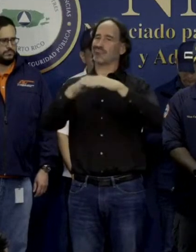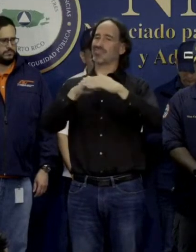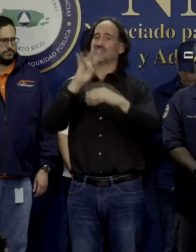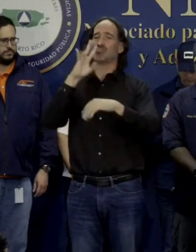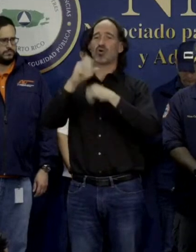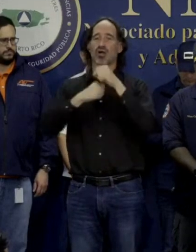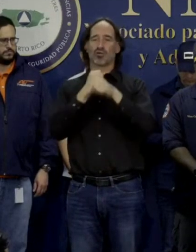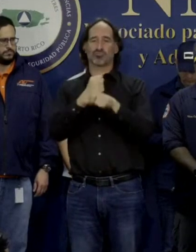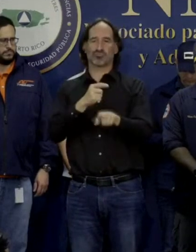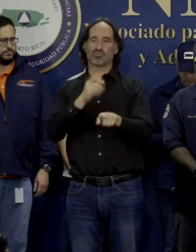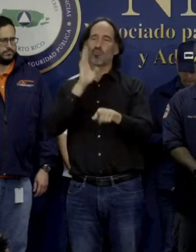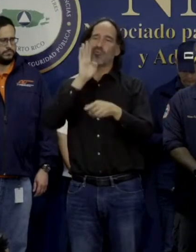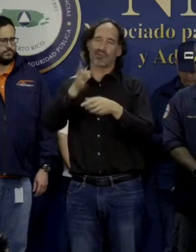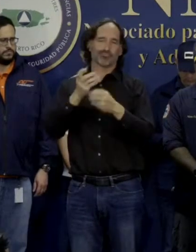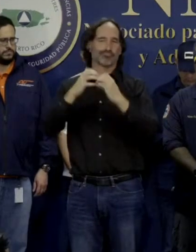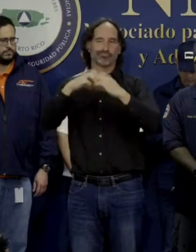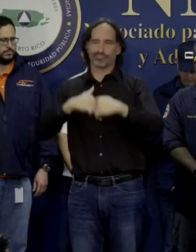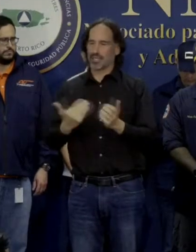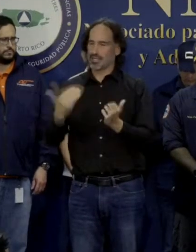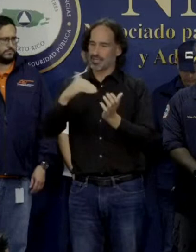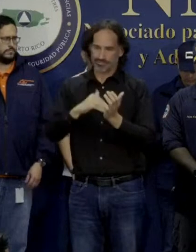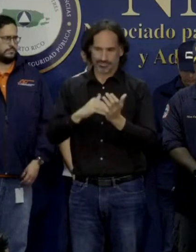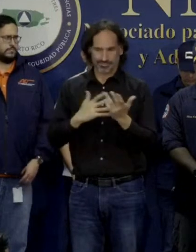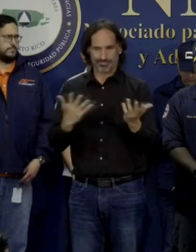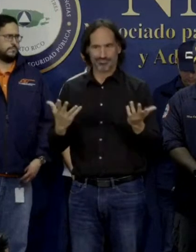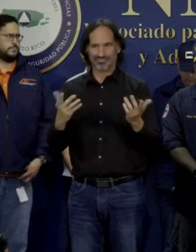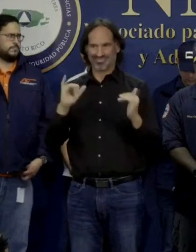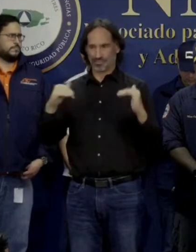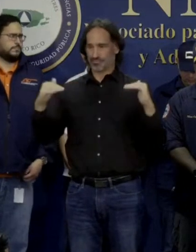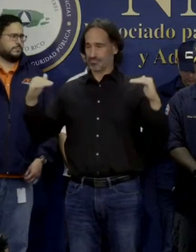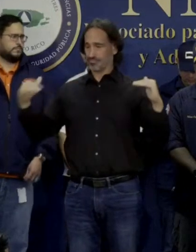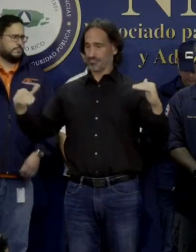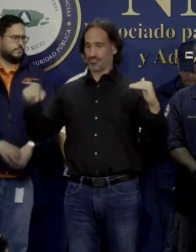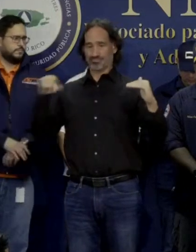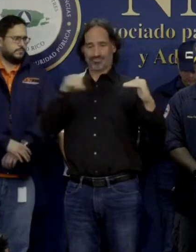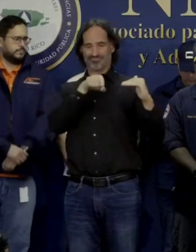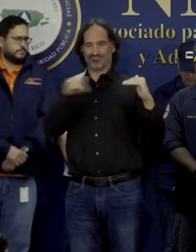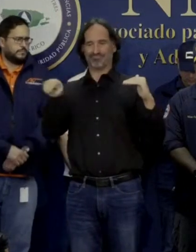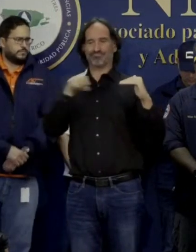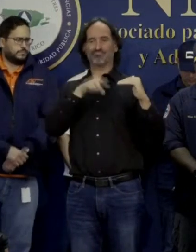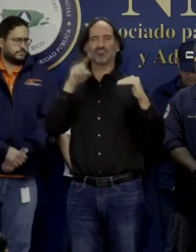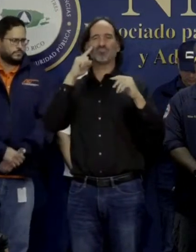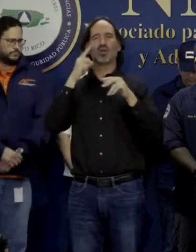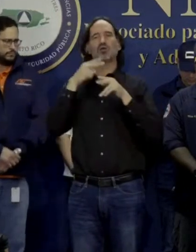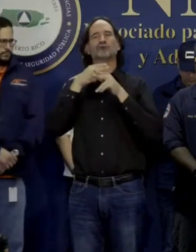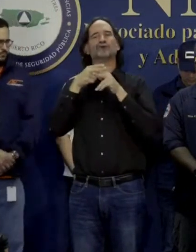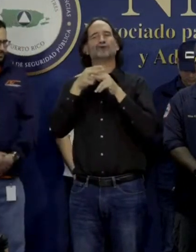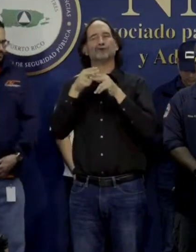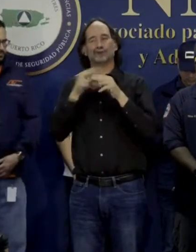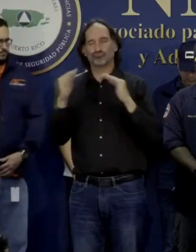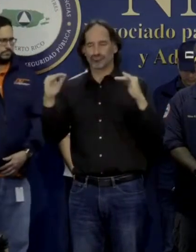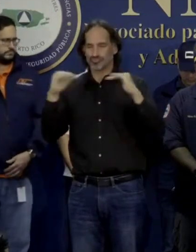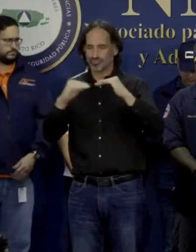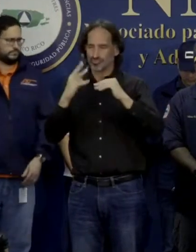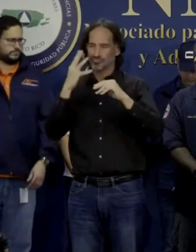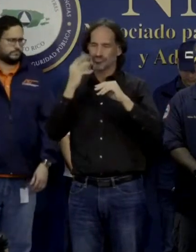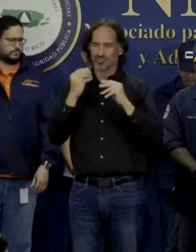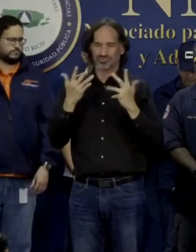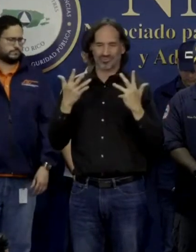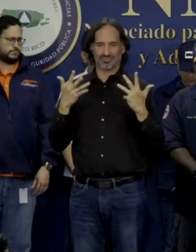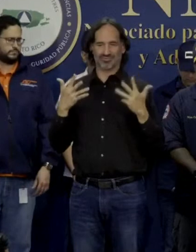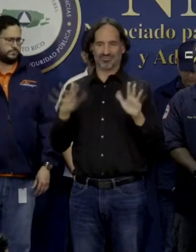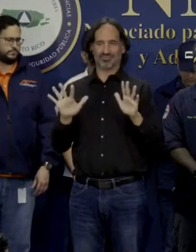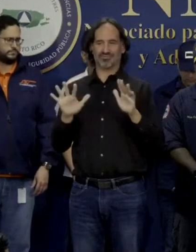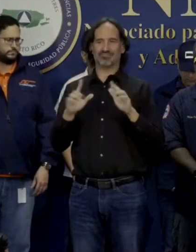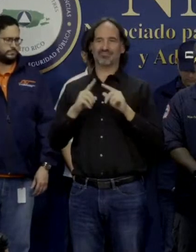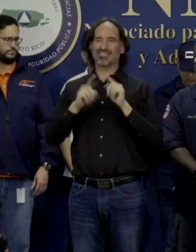la vía. Nosotros estamos trabajando a través de la Autoridad de Carreteras y Transportación, el puente permanente de esa área, y esos puentes son distintos a